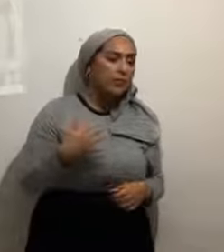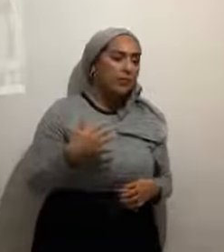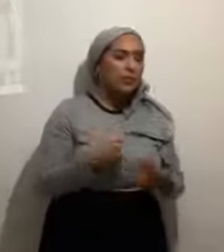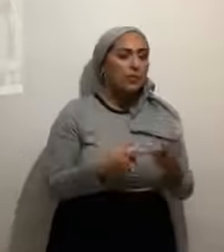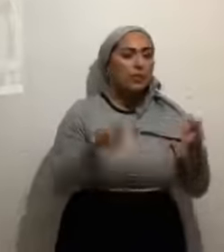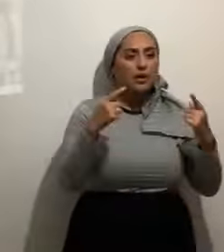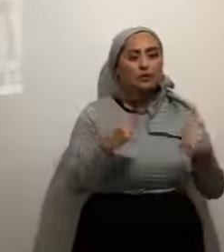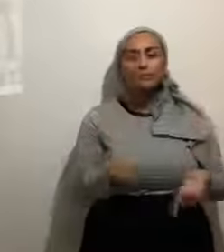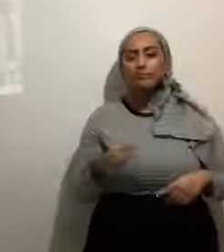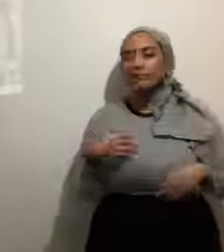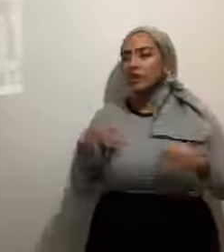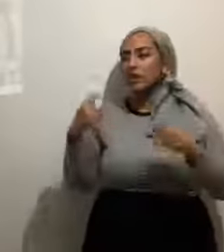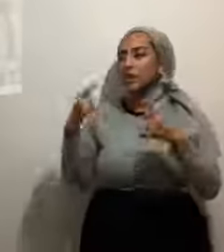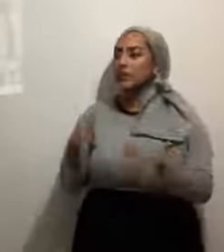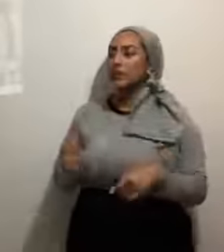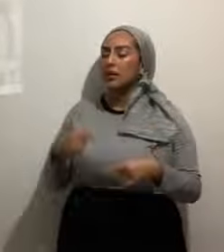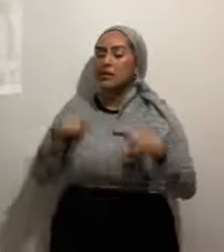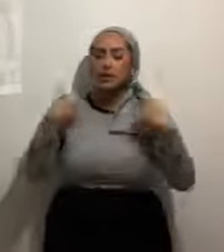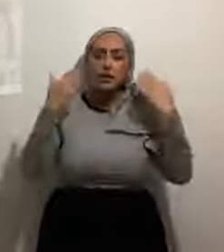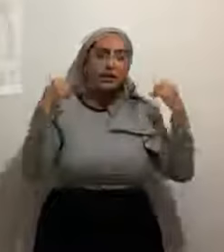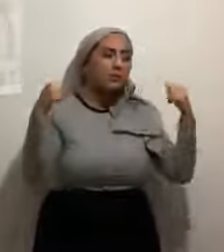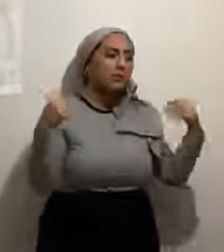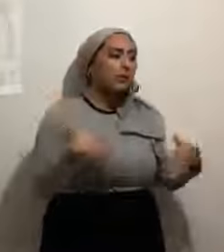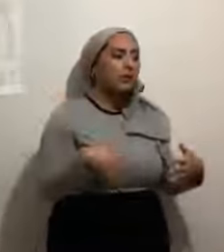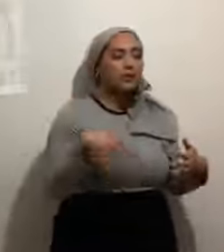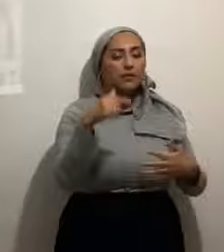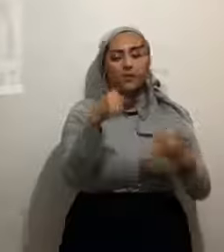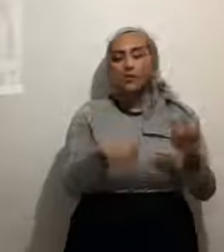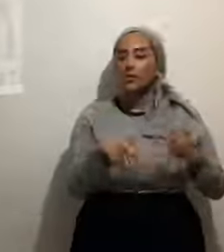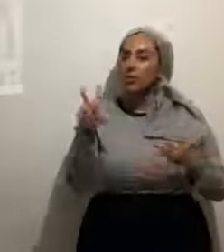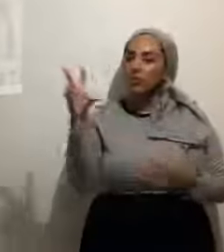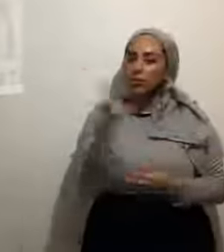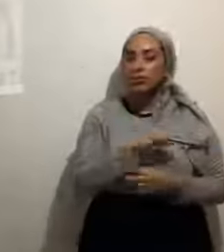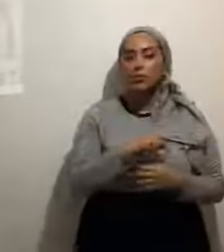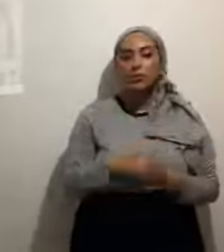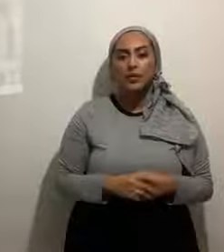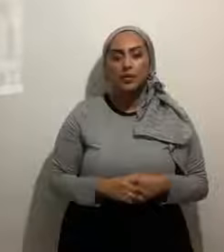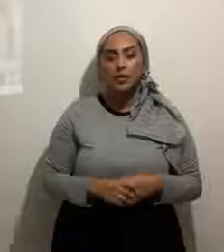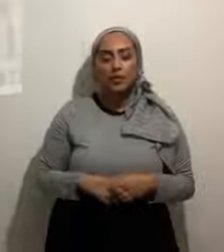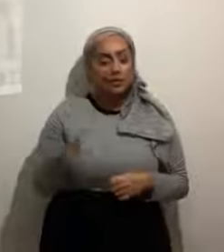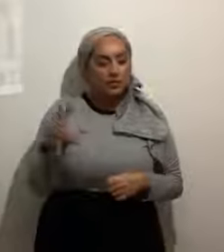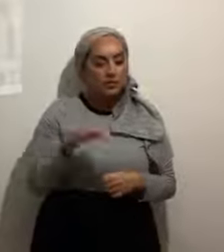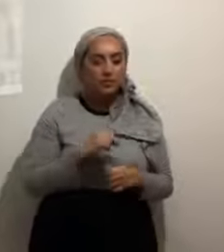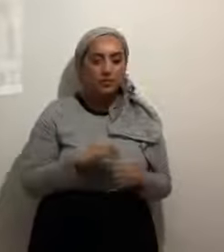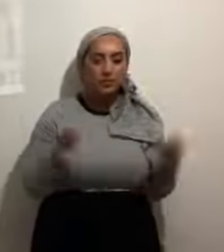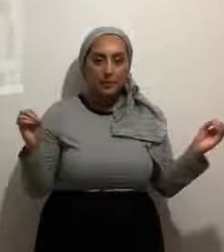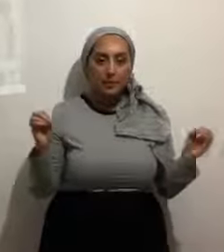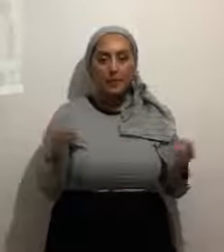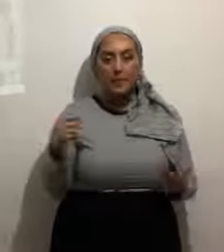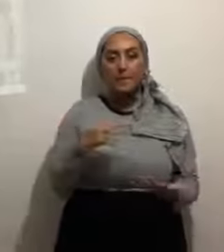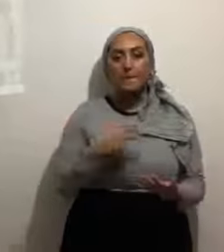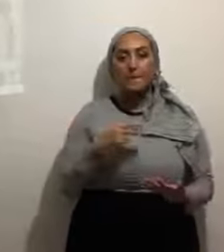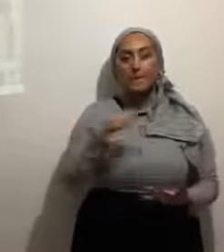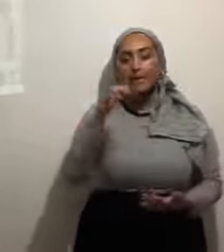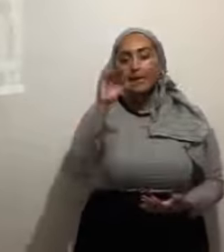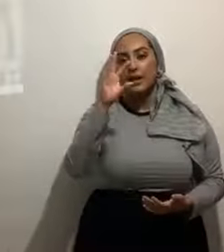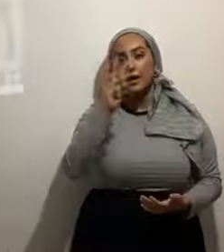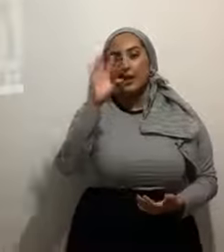me va a pasar. Que quién sabe qué, que quién sabe cuánto. Nada, nada. Salmo 69, verso